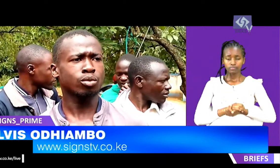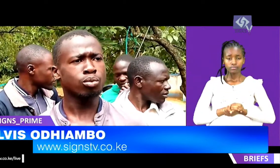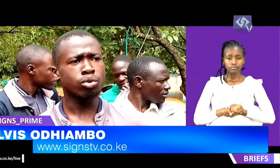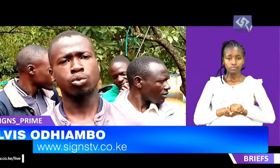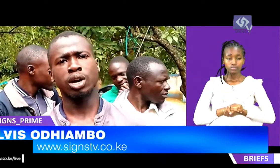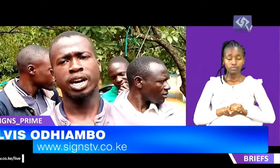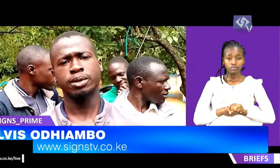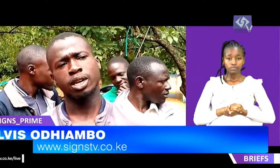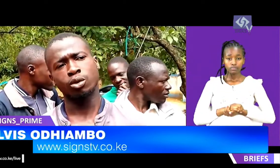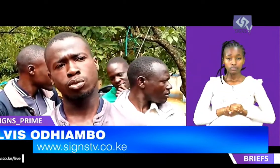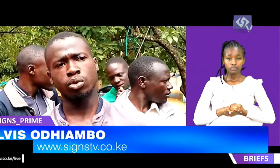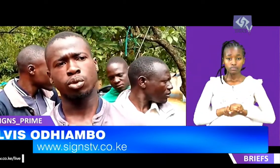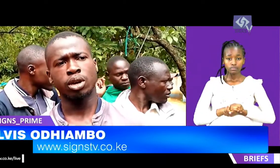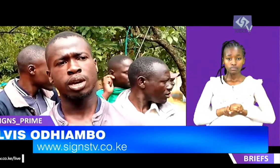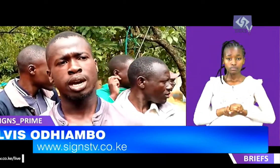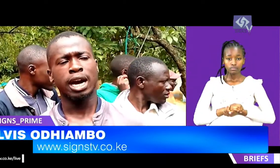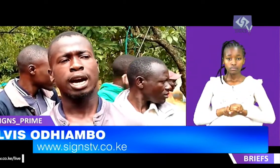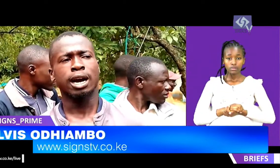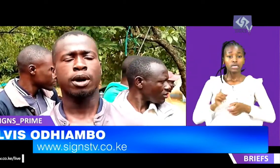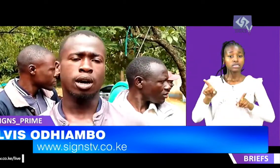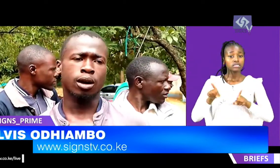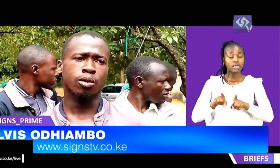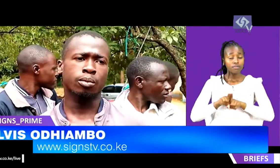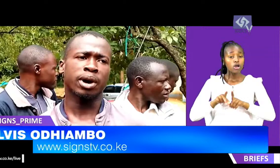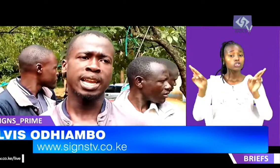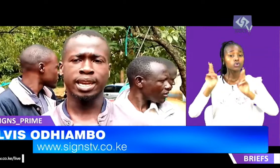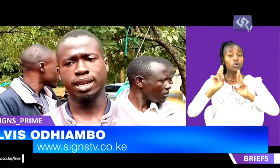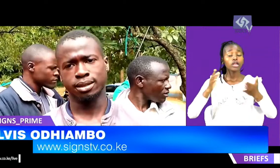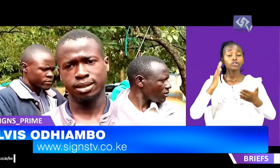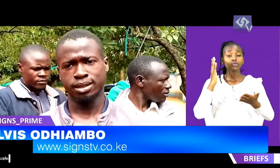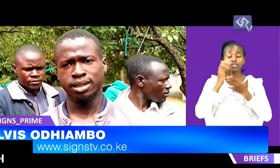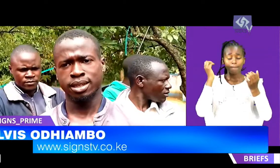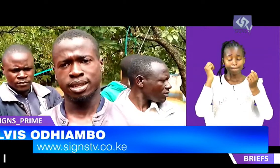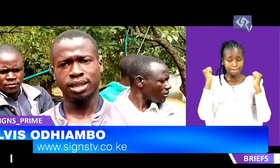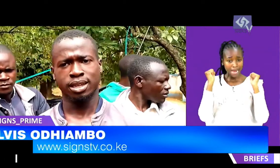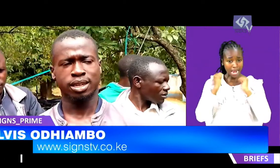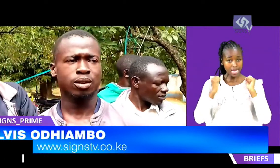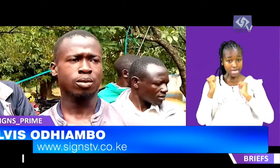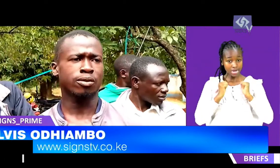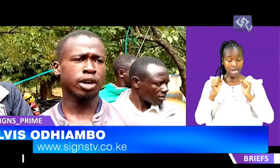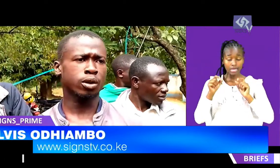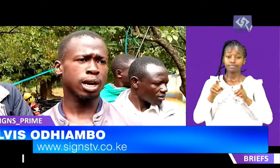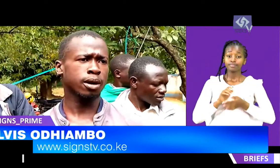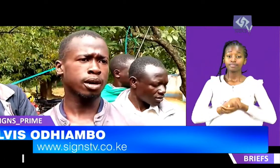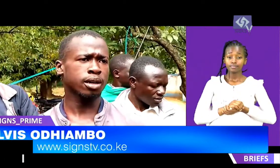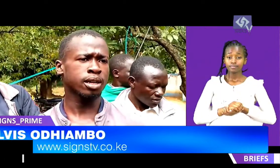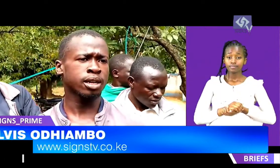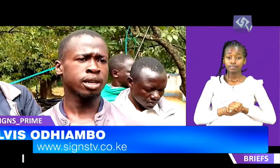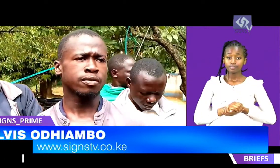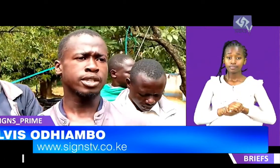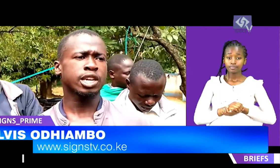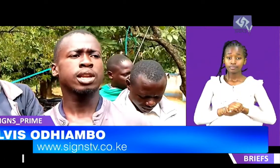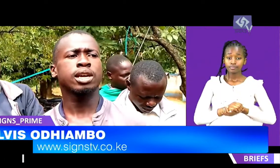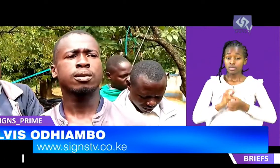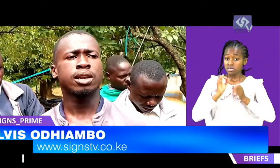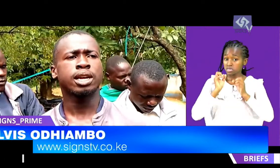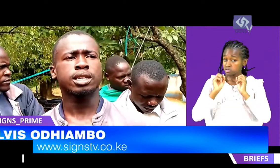mbu, kuangamiza mbu ama malaria. Kwa mfano kama vijana